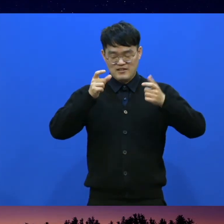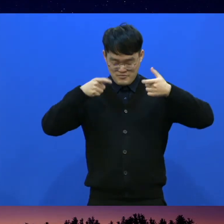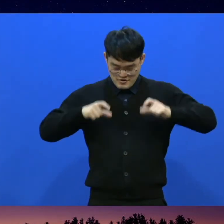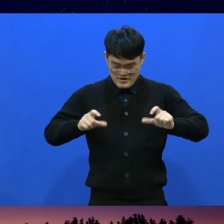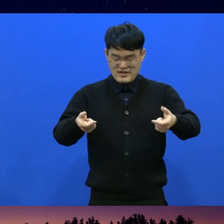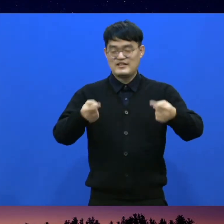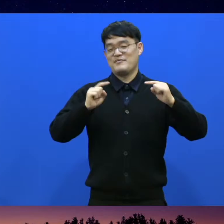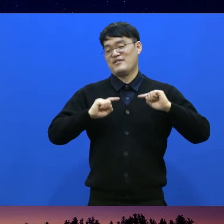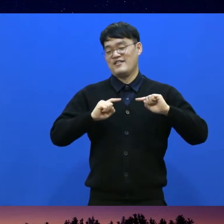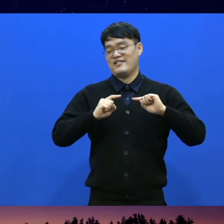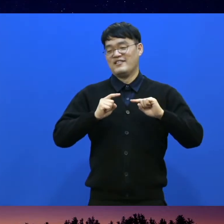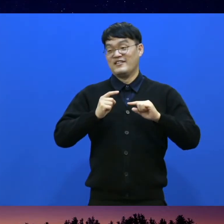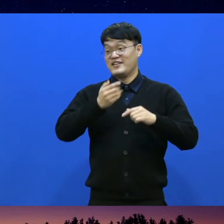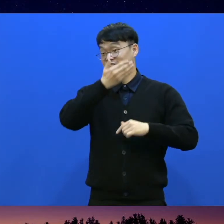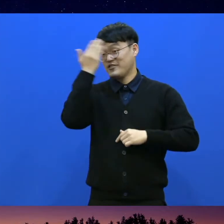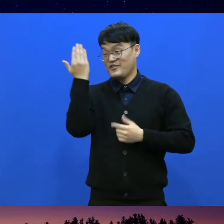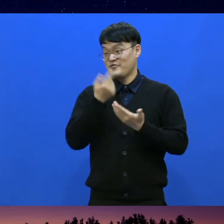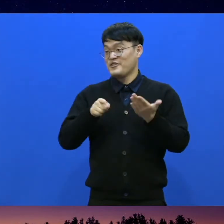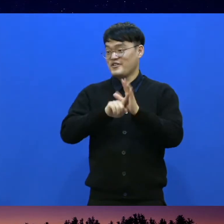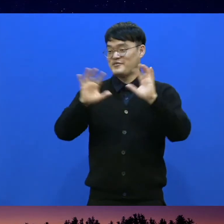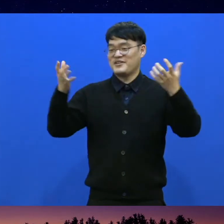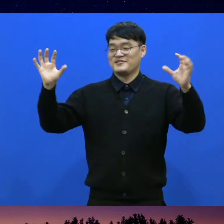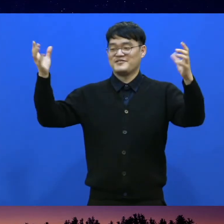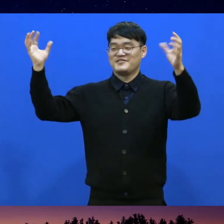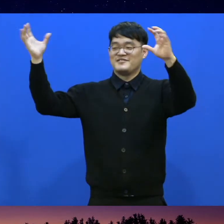우리 청년들을 위해서 도 박수 한번 치겠습니다.